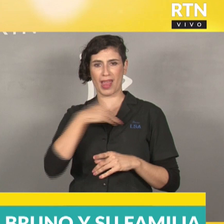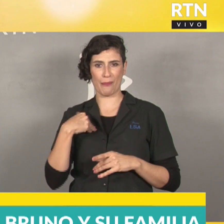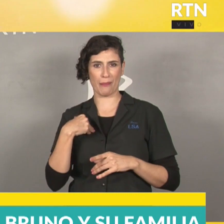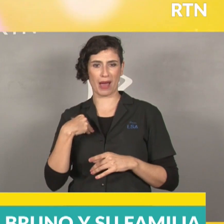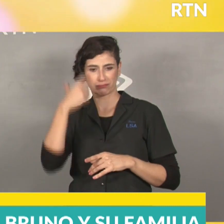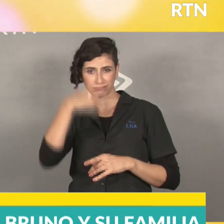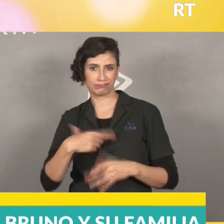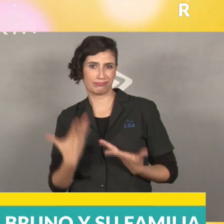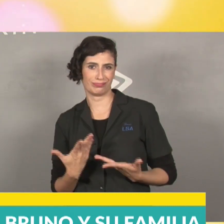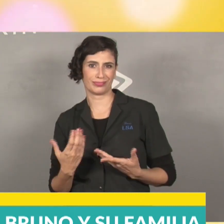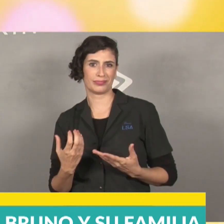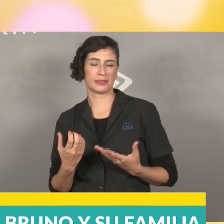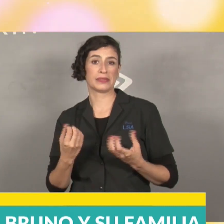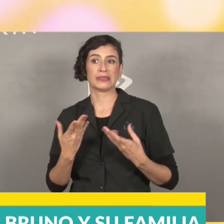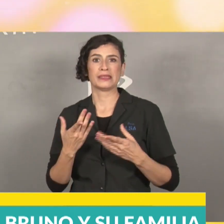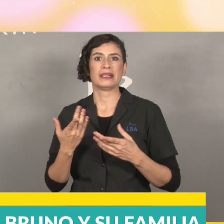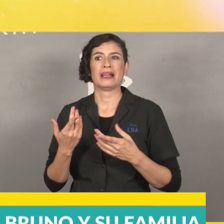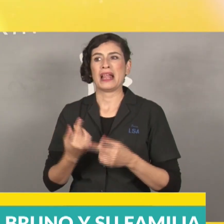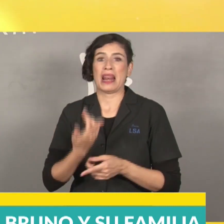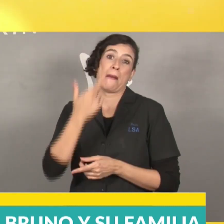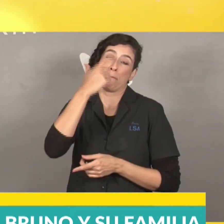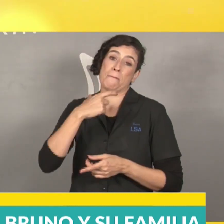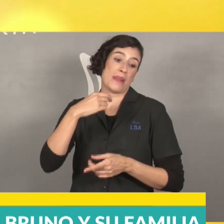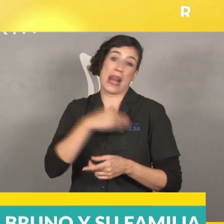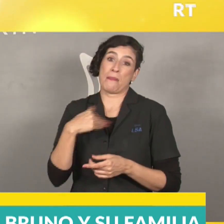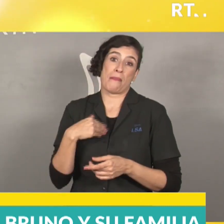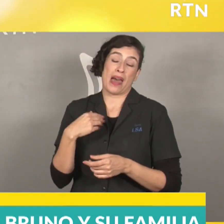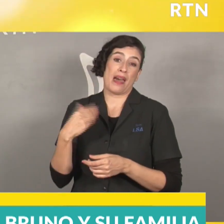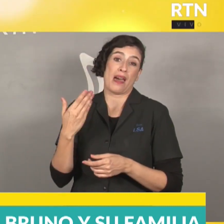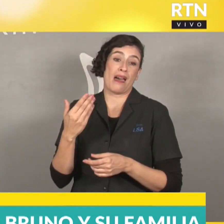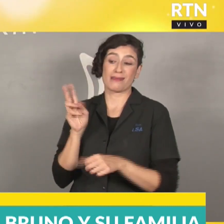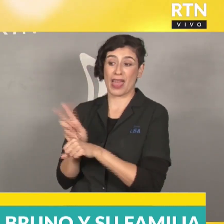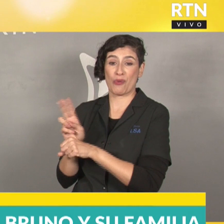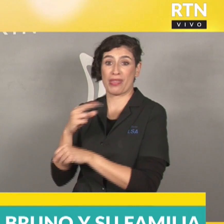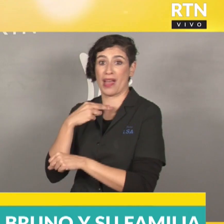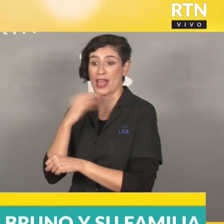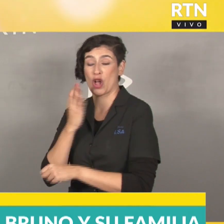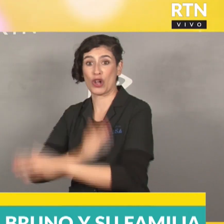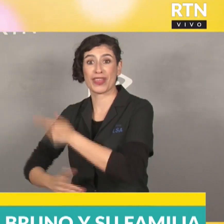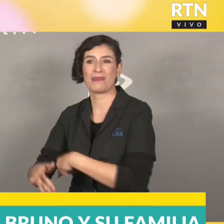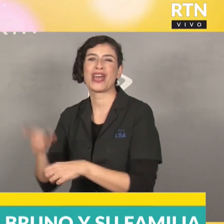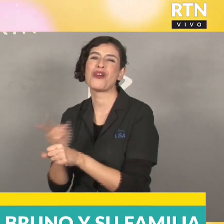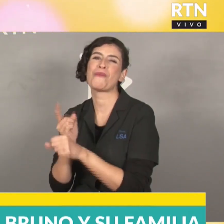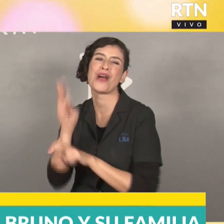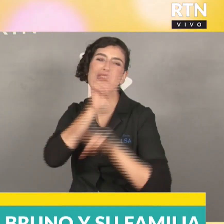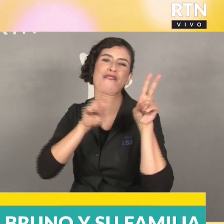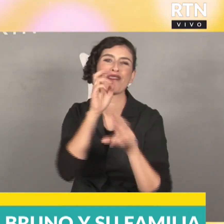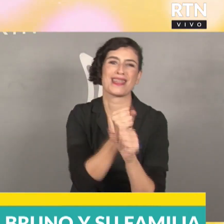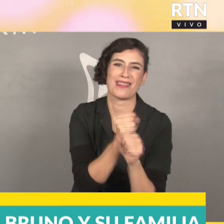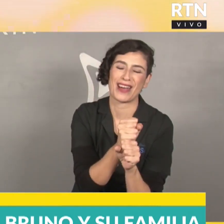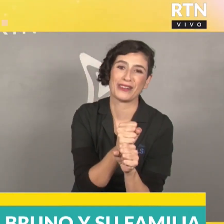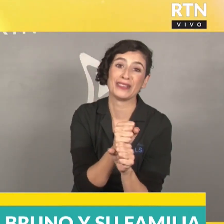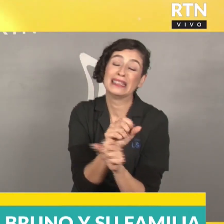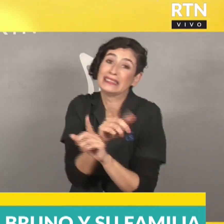esa persona que va a cuidar no puede salir a trabajar. Claro. Y si no puede trabajar, no tiene recursos para